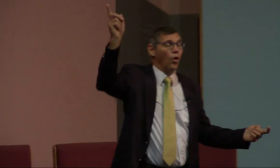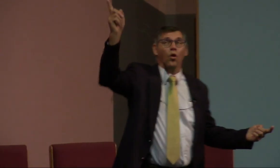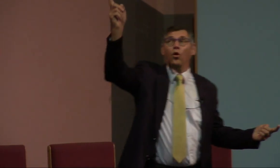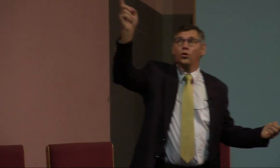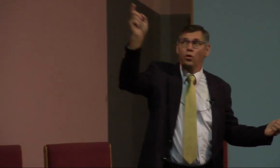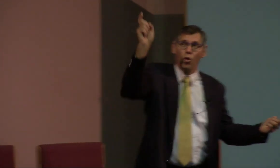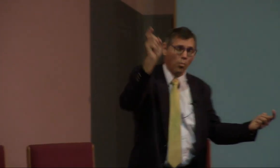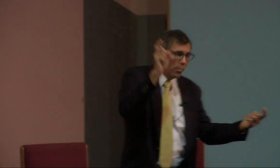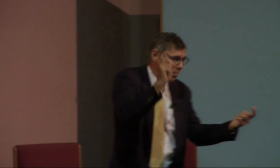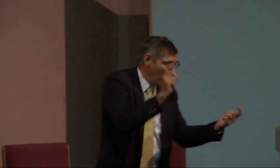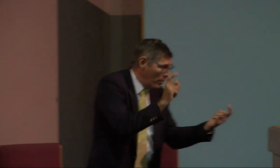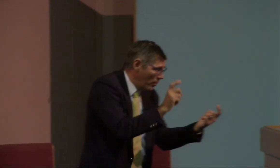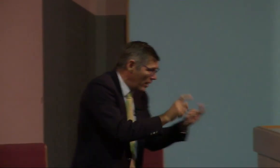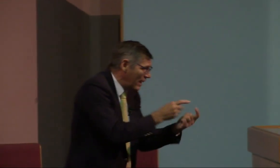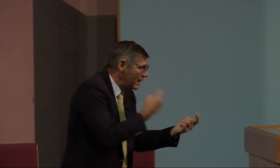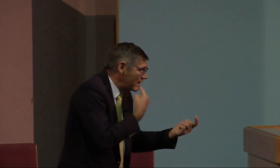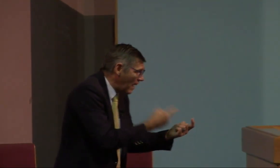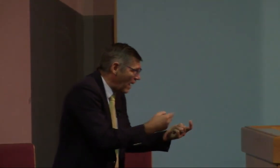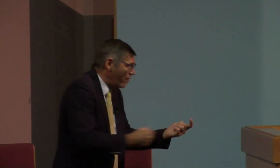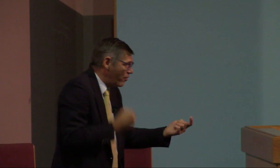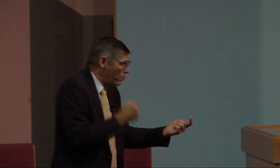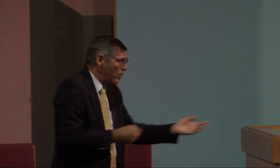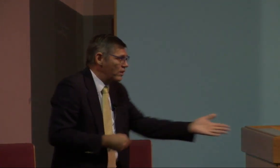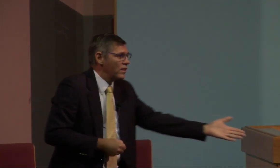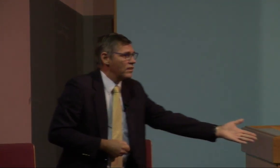God kom en hy sê vir Moses,